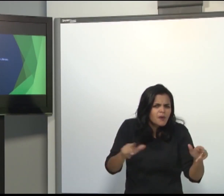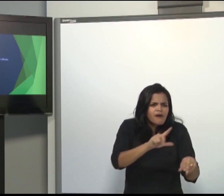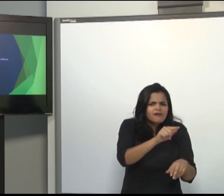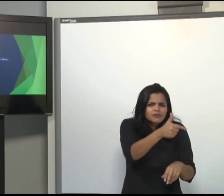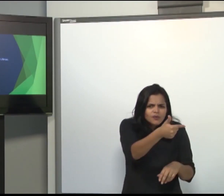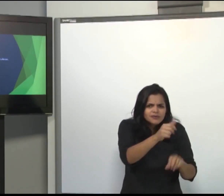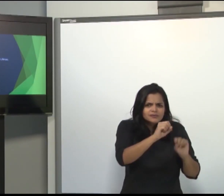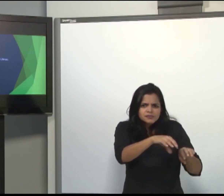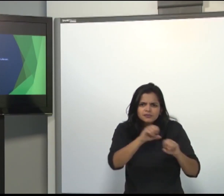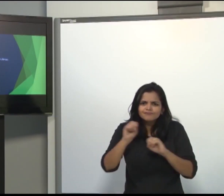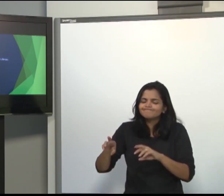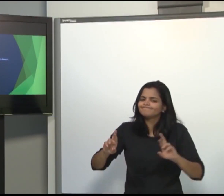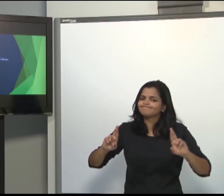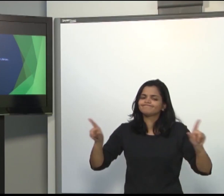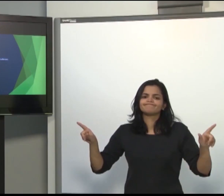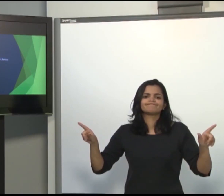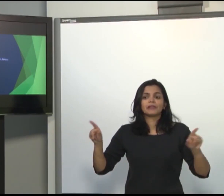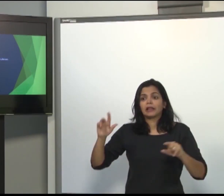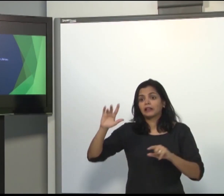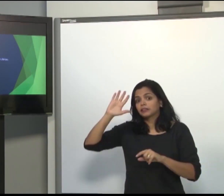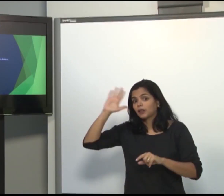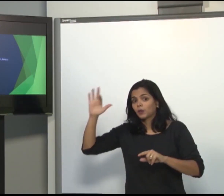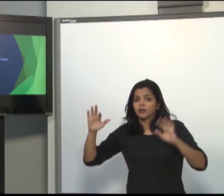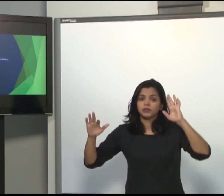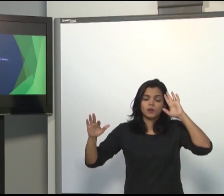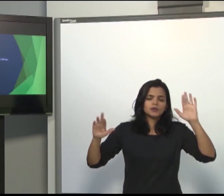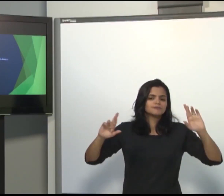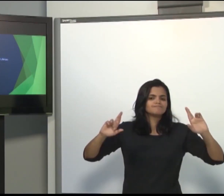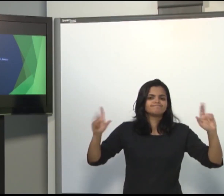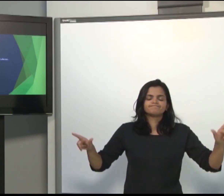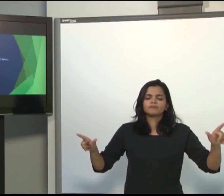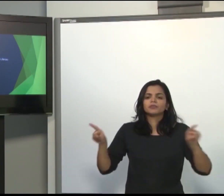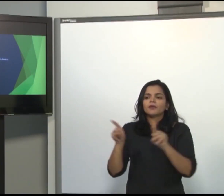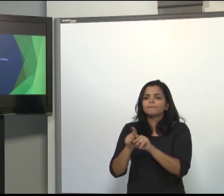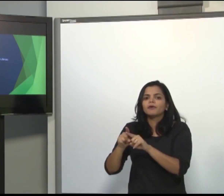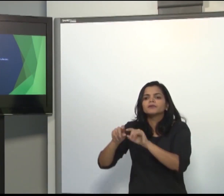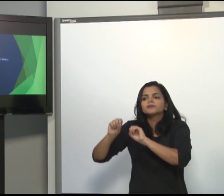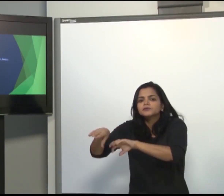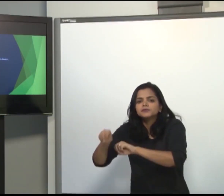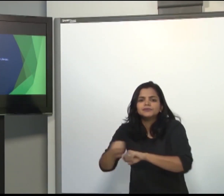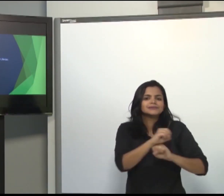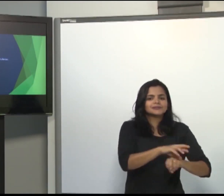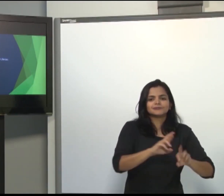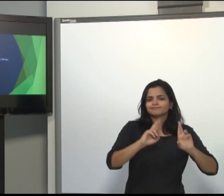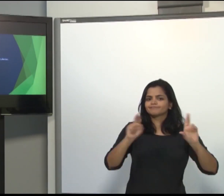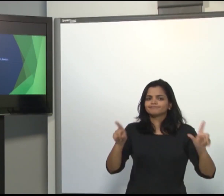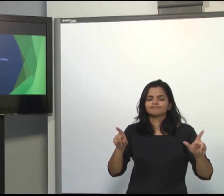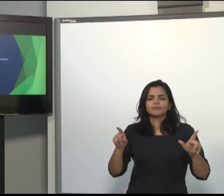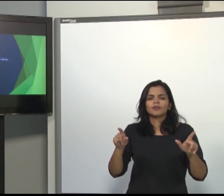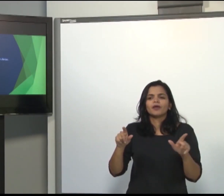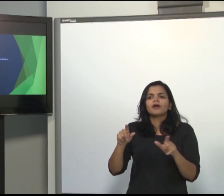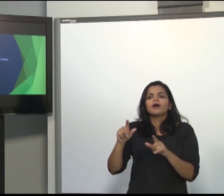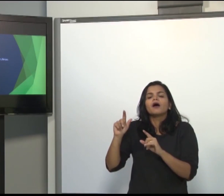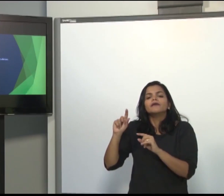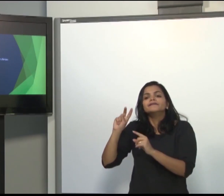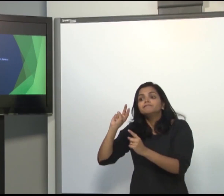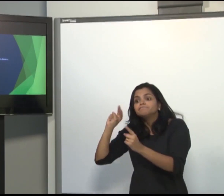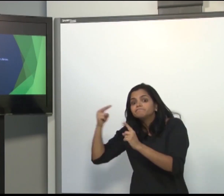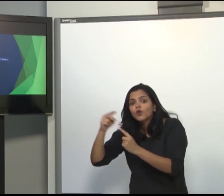a metodologia de ensino é a mesma da L2? Não, são teorias diferentes de ensino. Têm